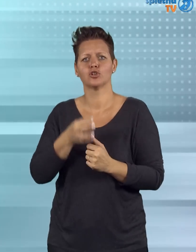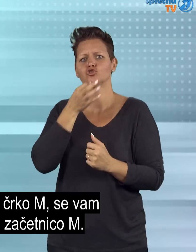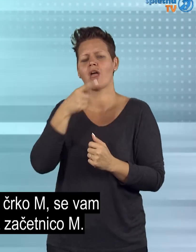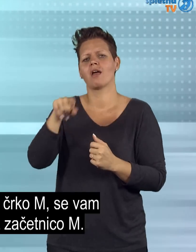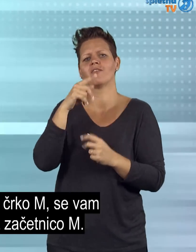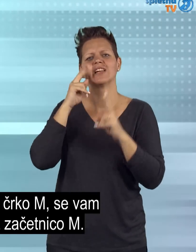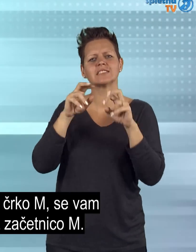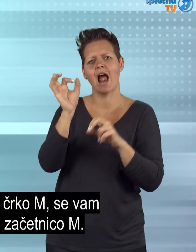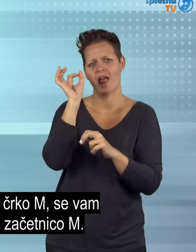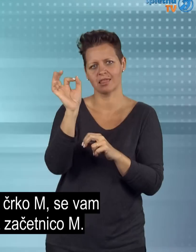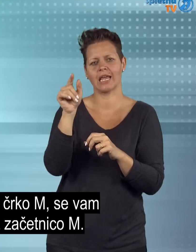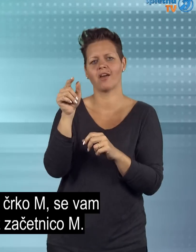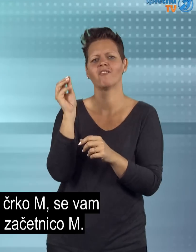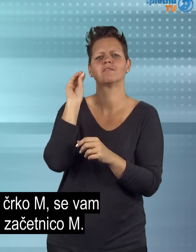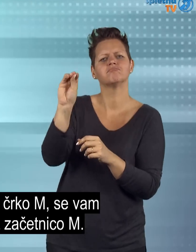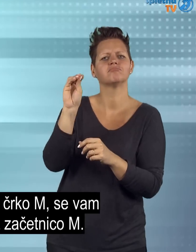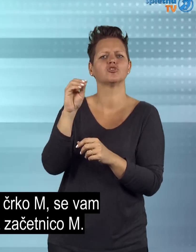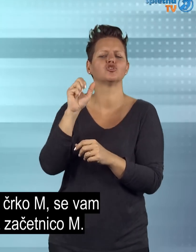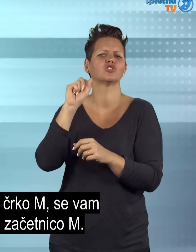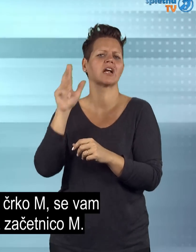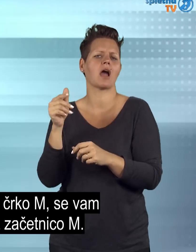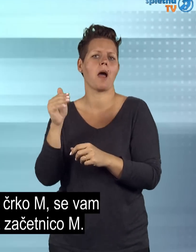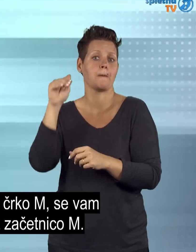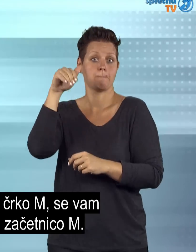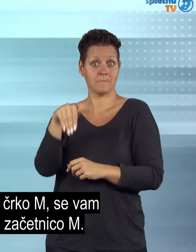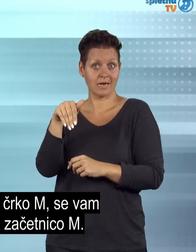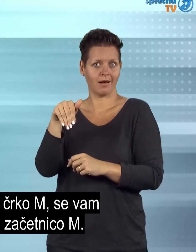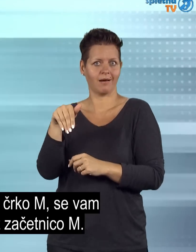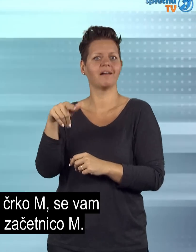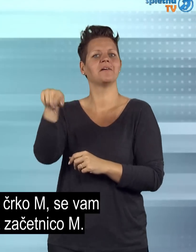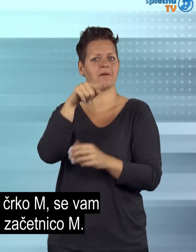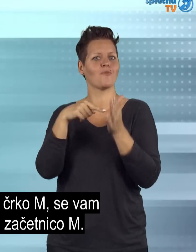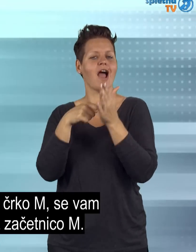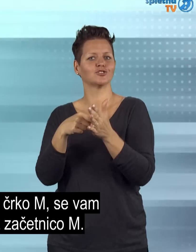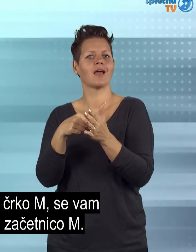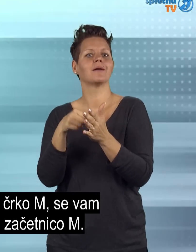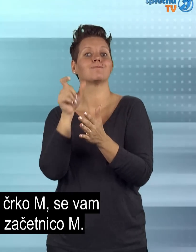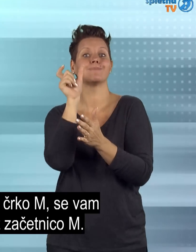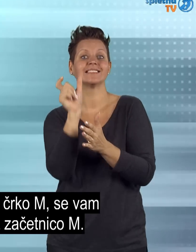Če v iskalnik vtipkate črko M, se vam pokažejo besede z začetnico M.